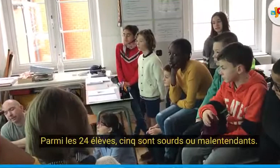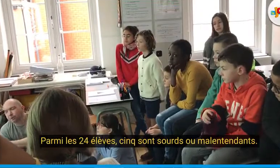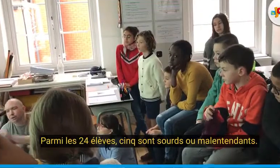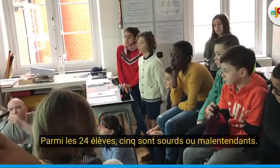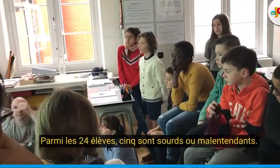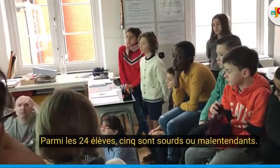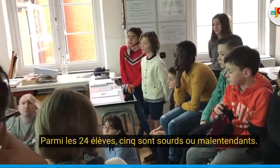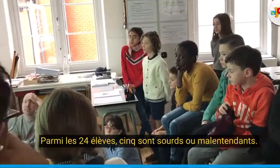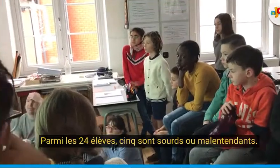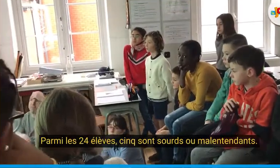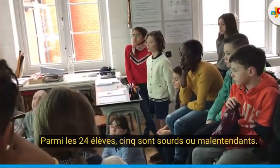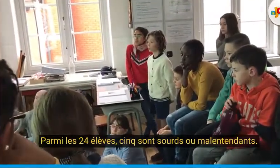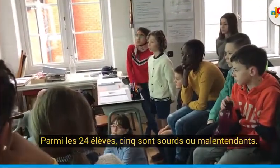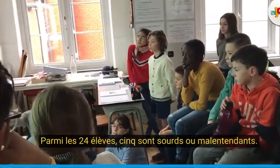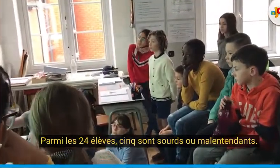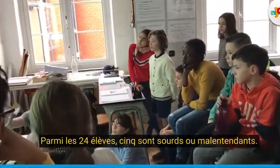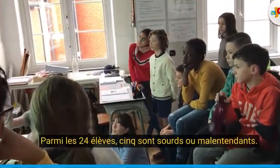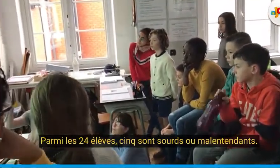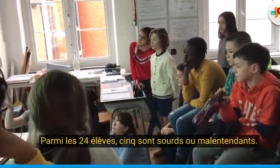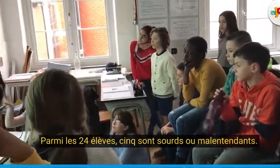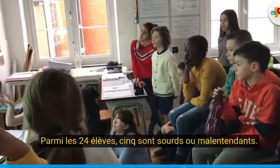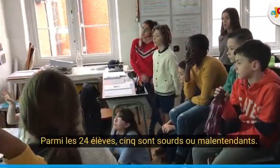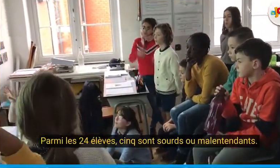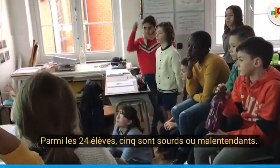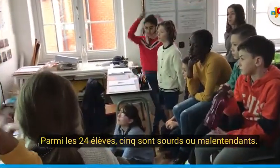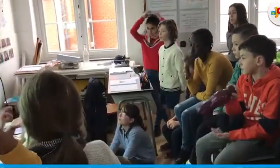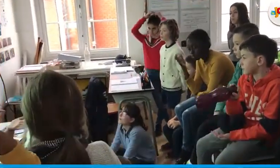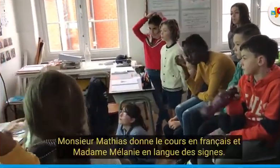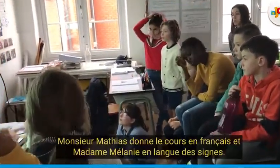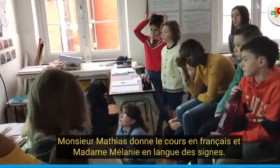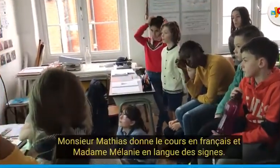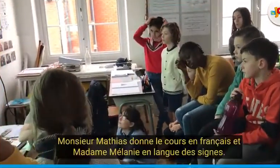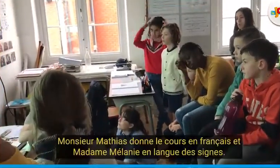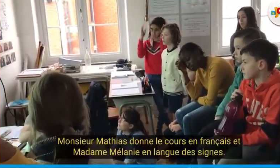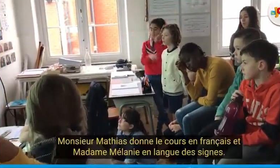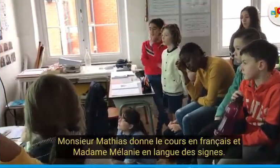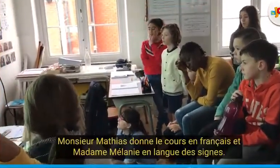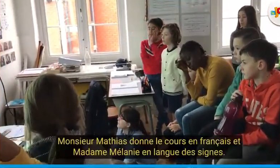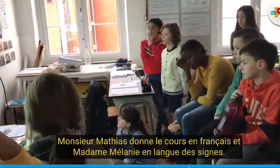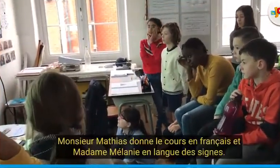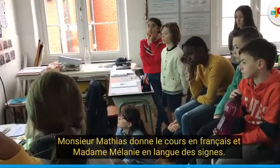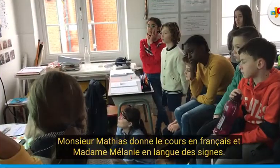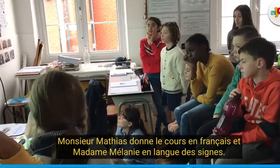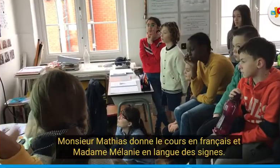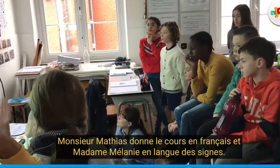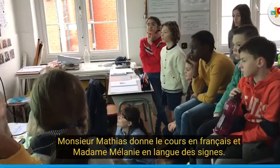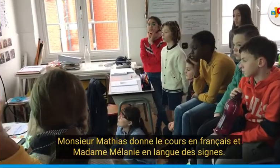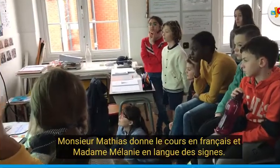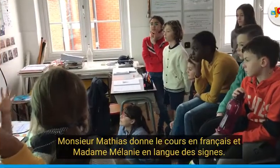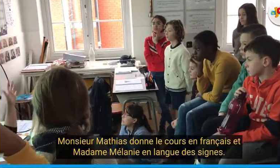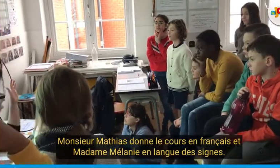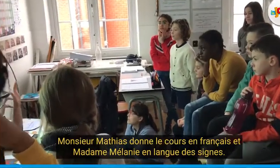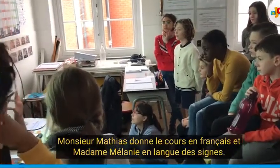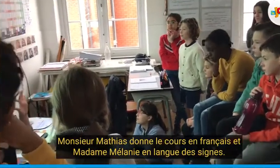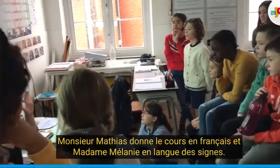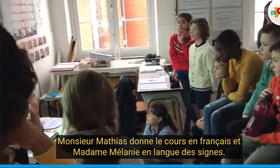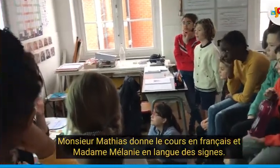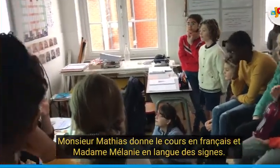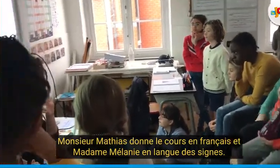en 1945 donc ça fait pas tellement longtemps que la guerre est finie donc comme vous vous en doutez beaucoup de bâtiments ont été détruits pendant la guerre donc